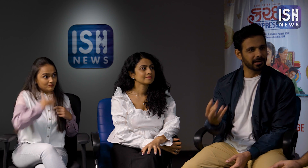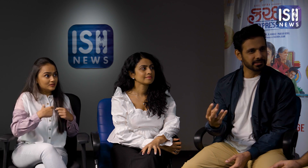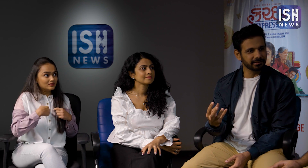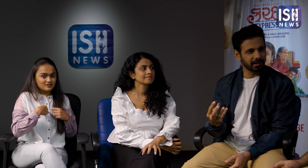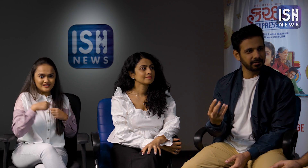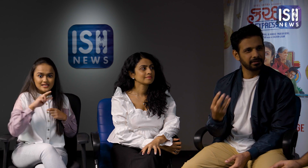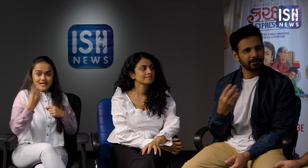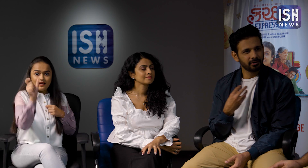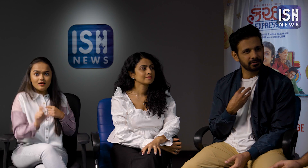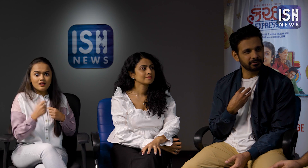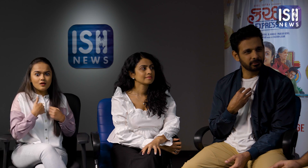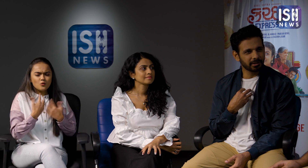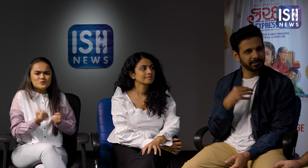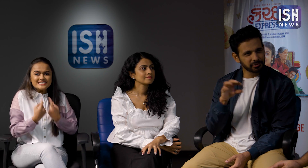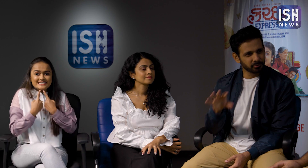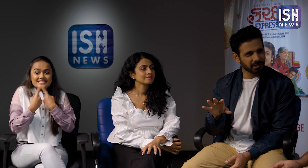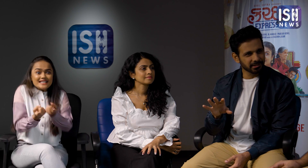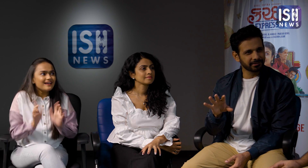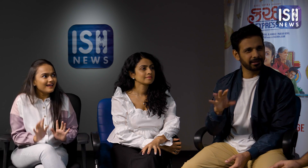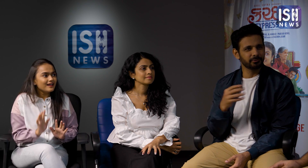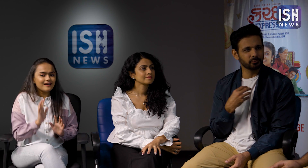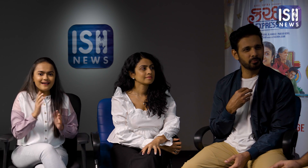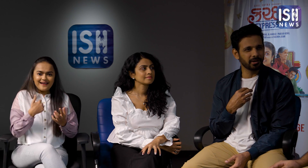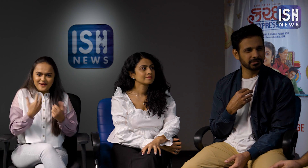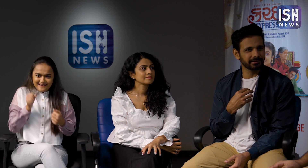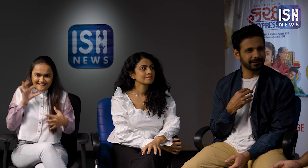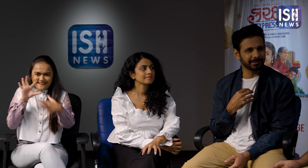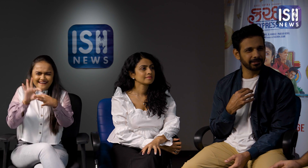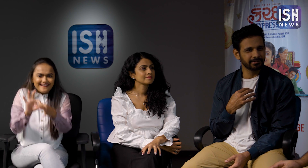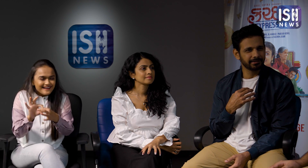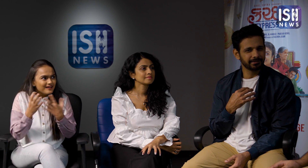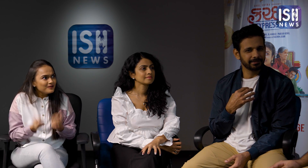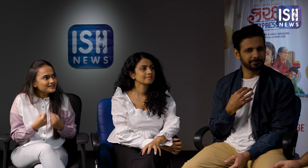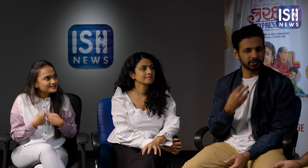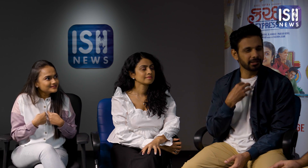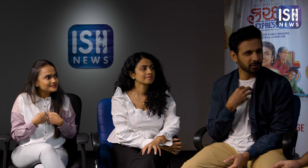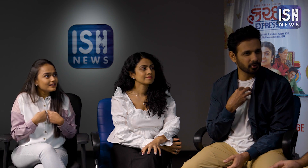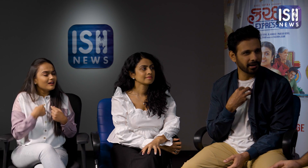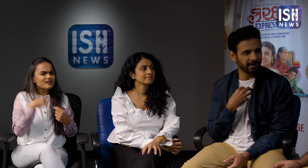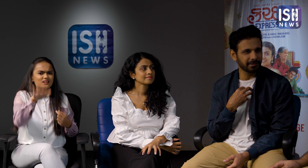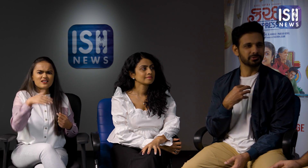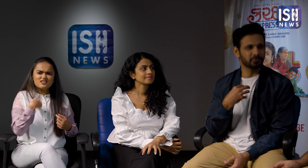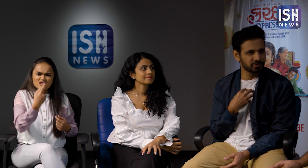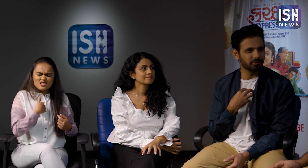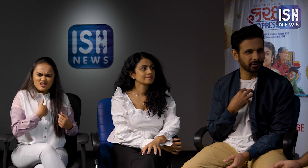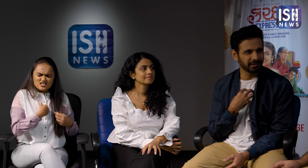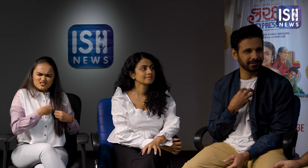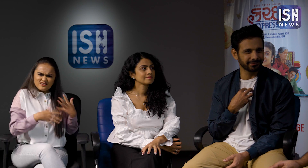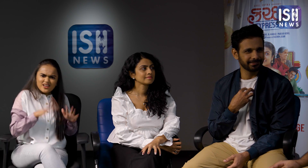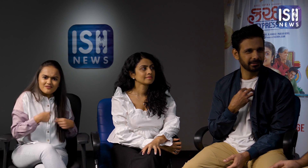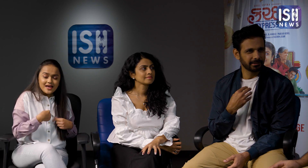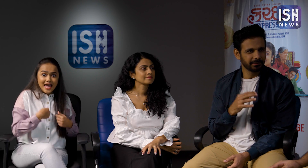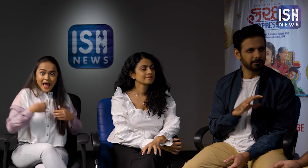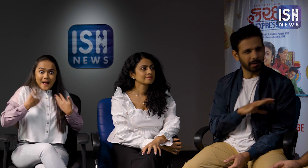कुछ बोलना चाहता है, उनका दिल छूना चाहता है, उनको बोलना चाहता है कि मुझे दर्द हो रहा है या मुझे खुशी हो